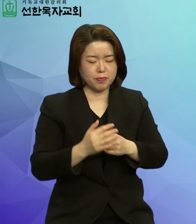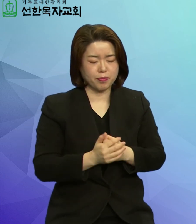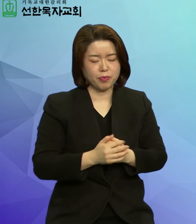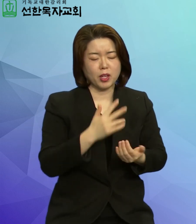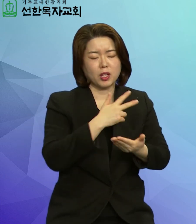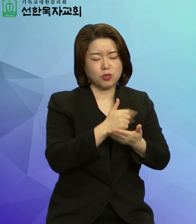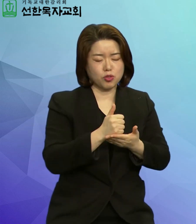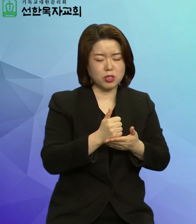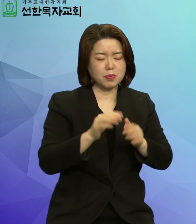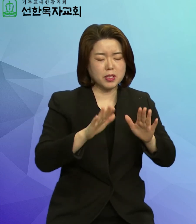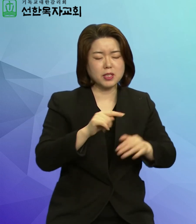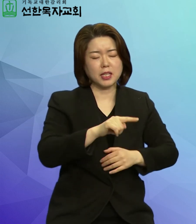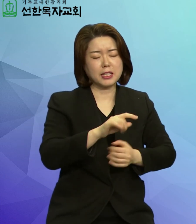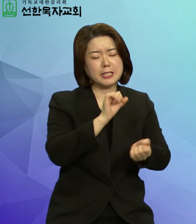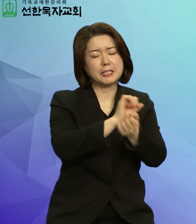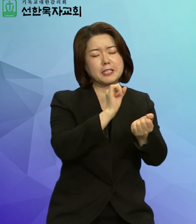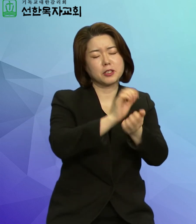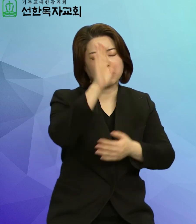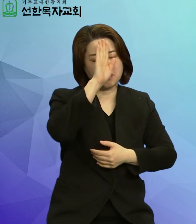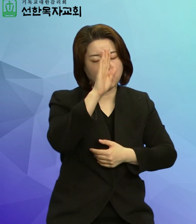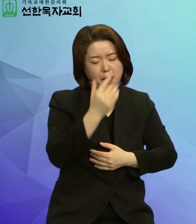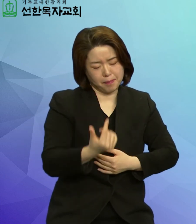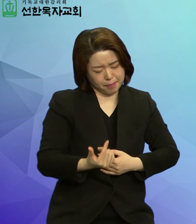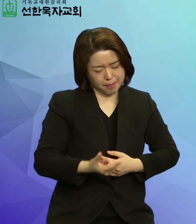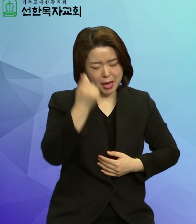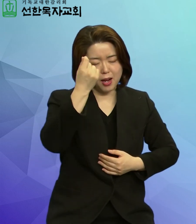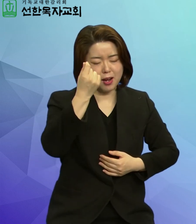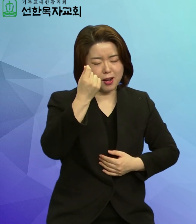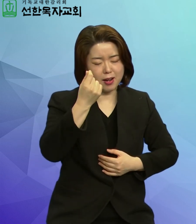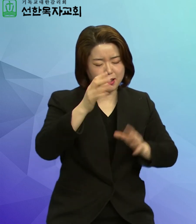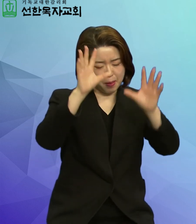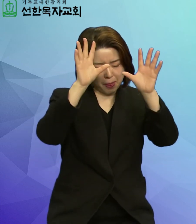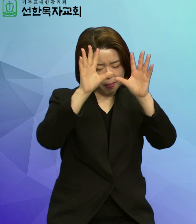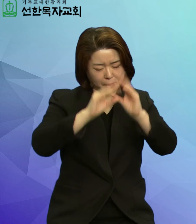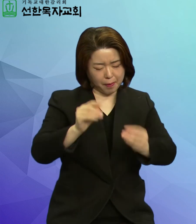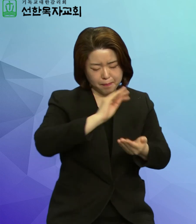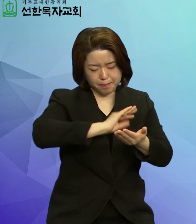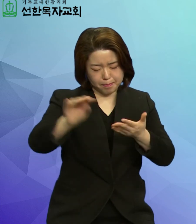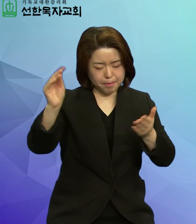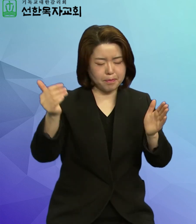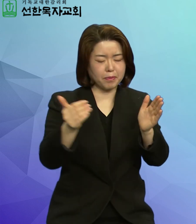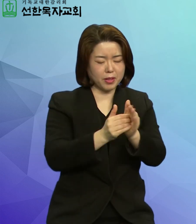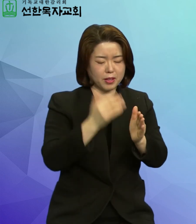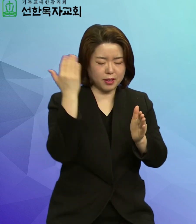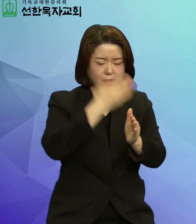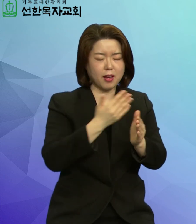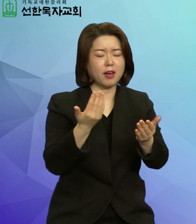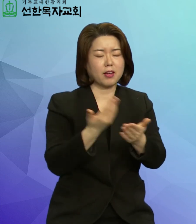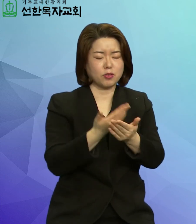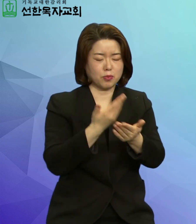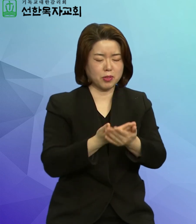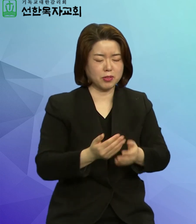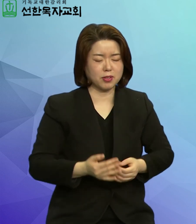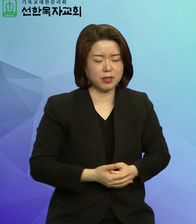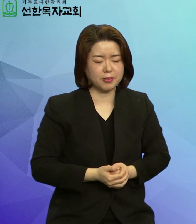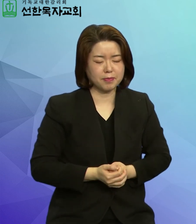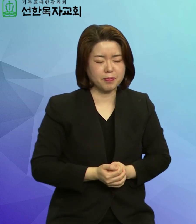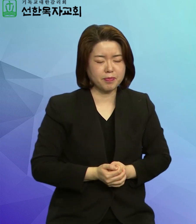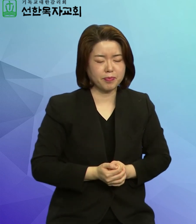있습니다. 주님, 이제 이 전염병이 속히 다 지나가게 하소서.